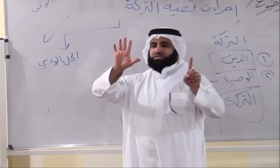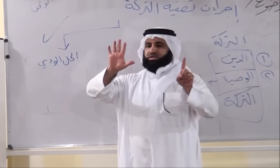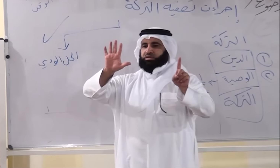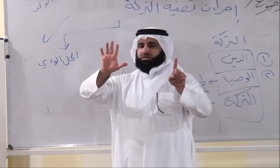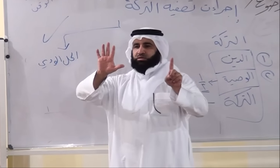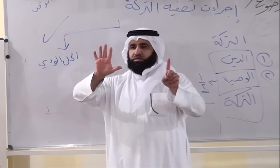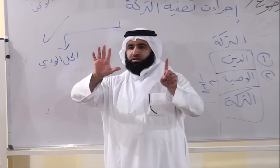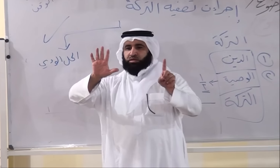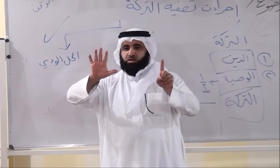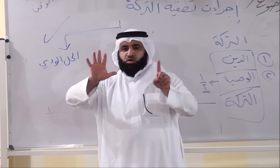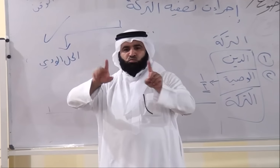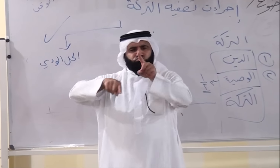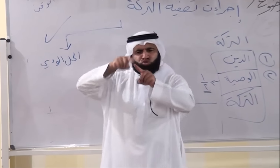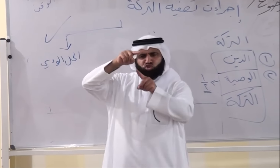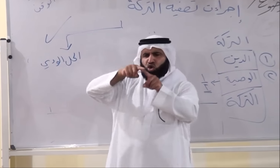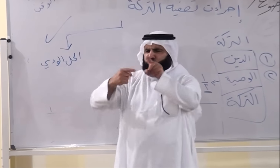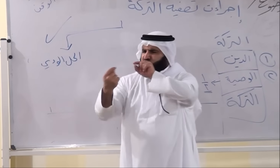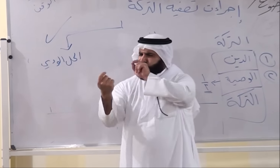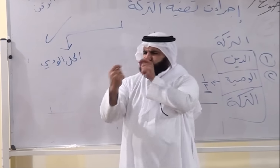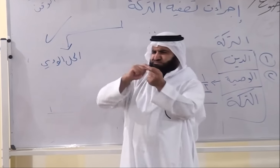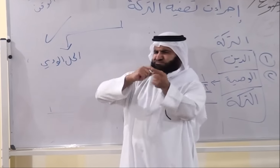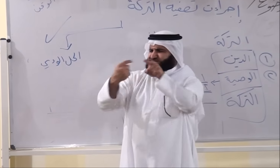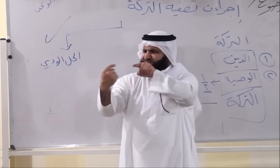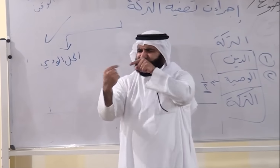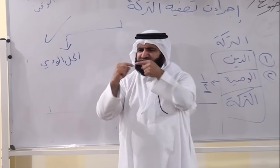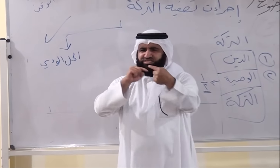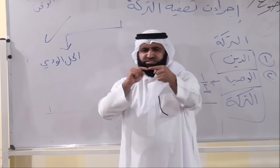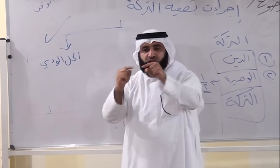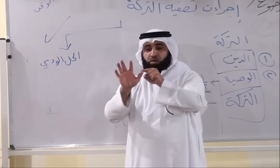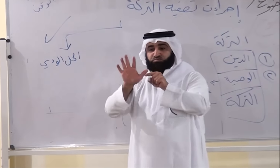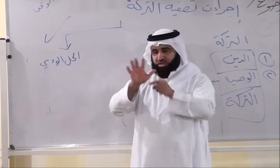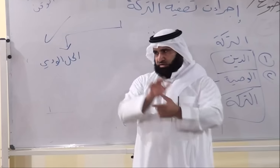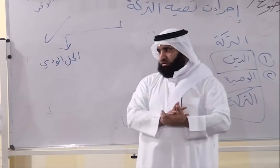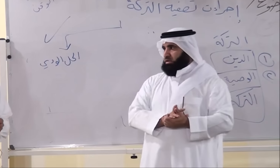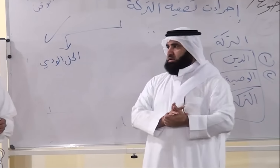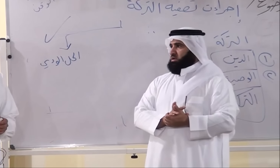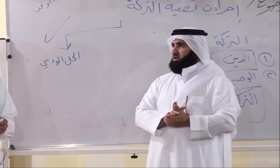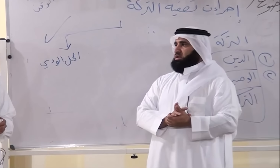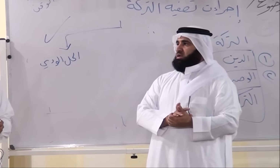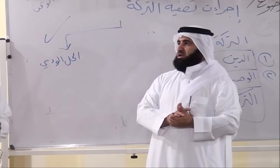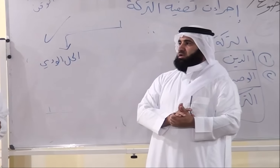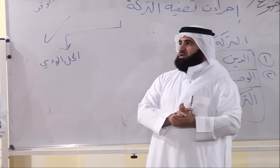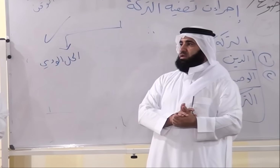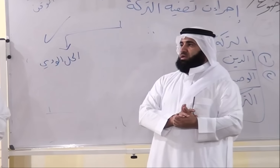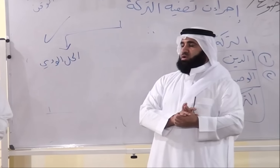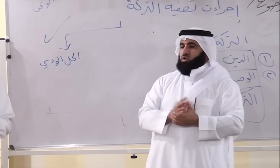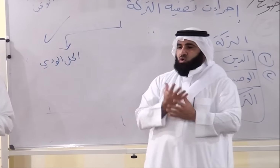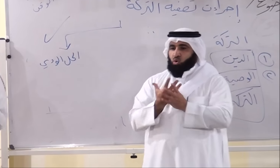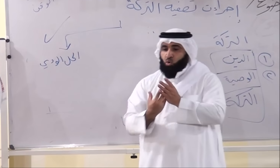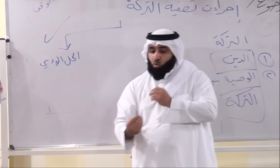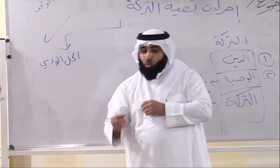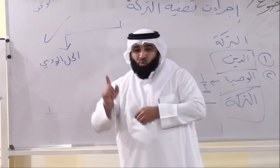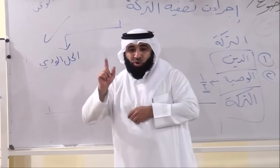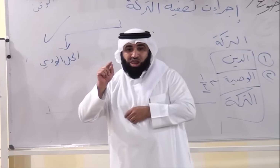ومختلفين في قصة التركة. والله العظيم يا اخوان انه الولد ماسك